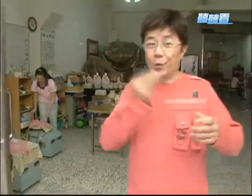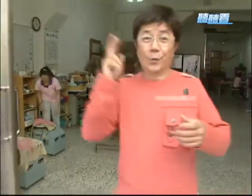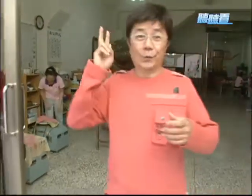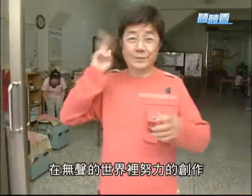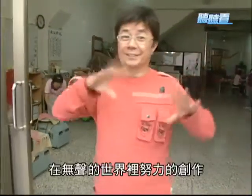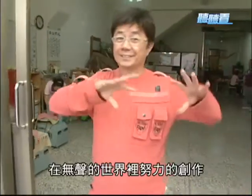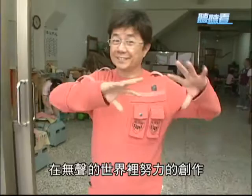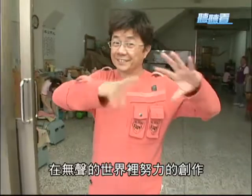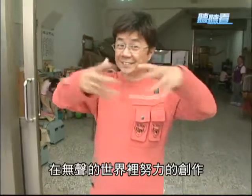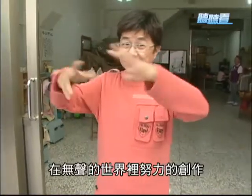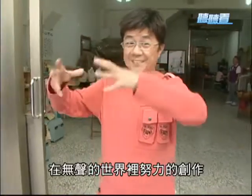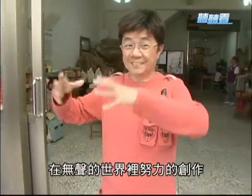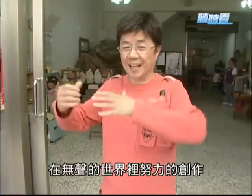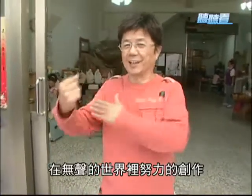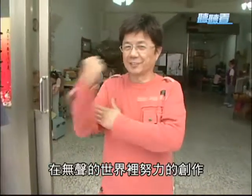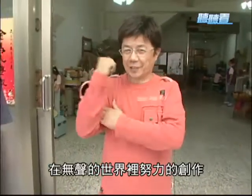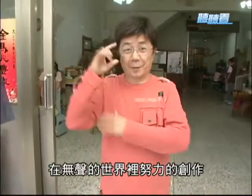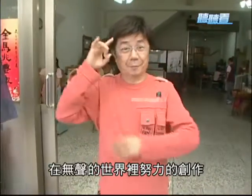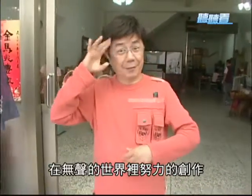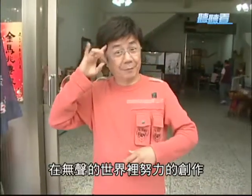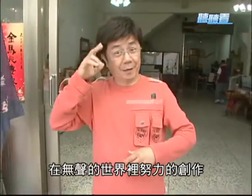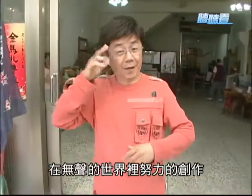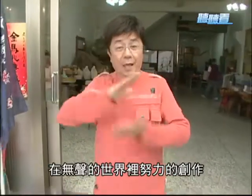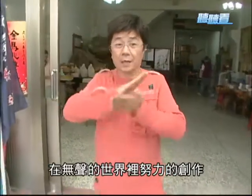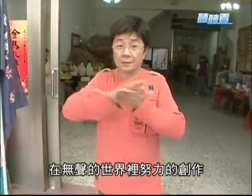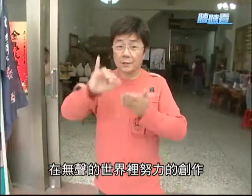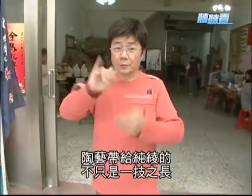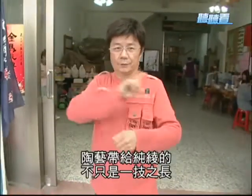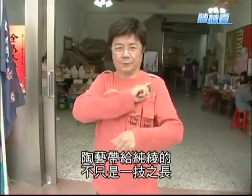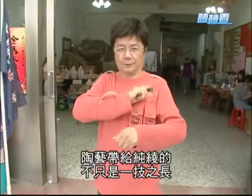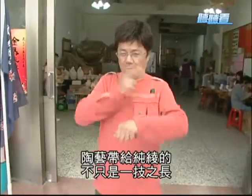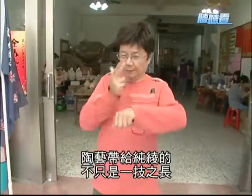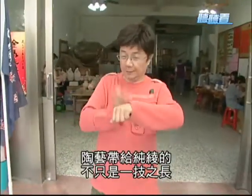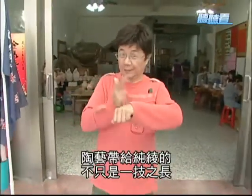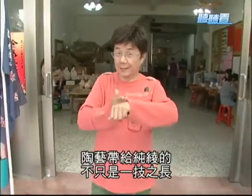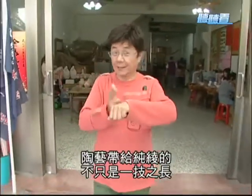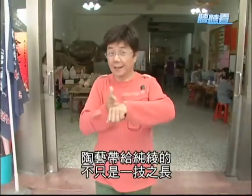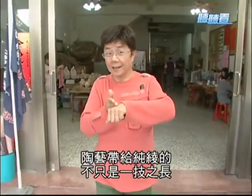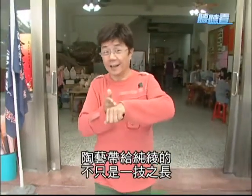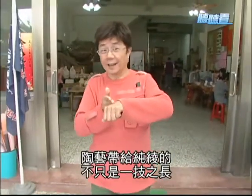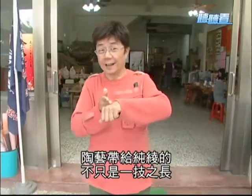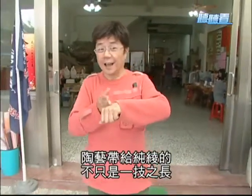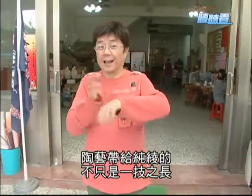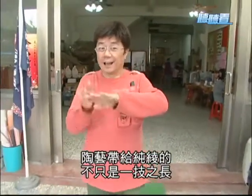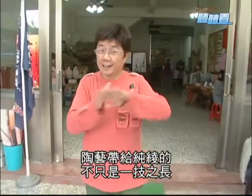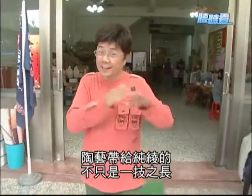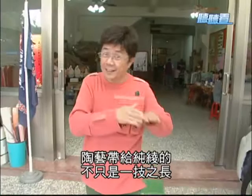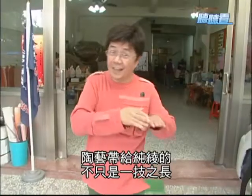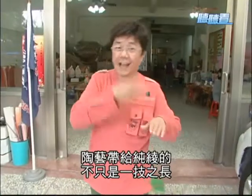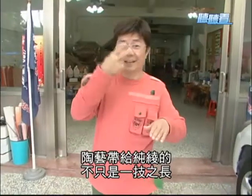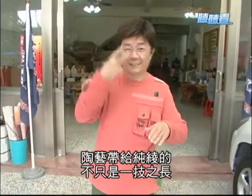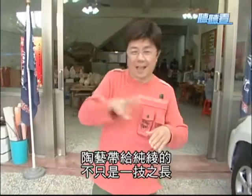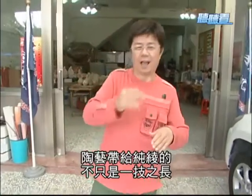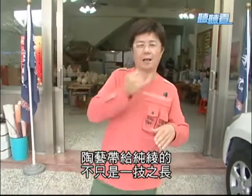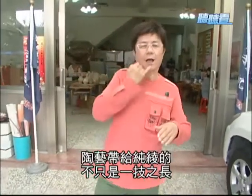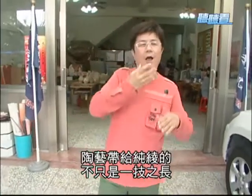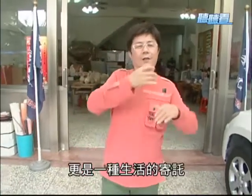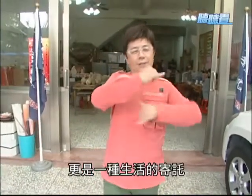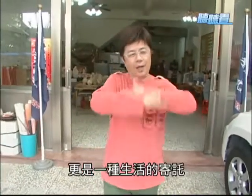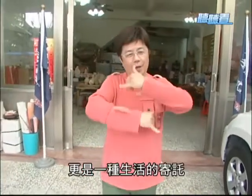在无声的世界里努力的创作，陶艺带给纯灵的。不只是一技之长，更是一